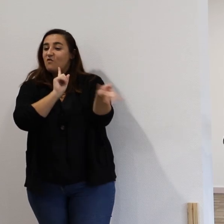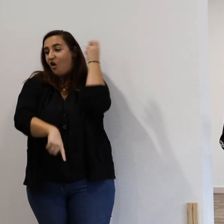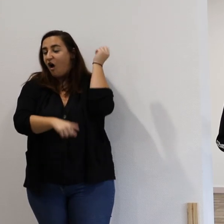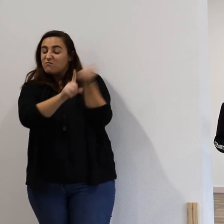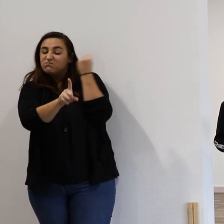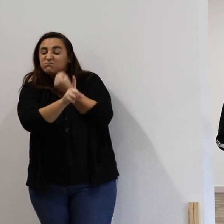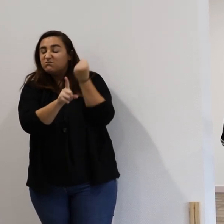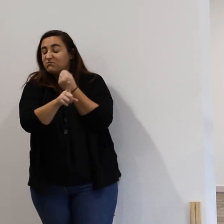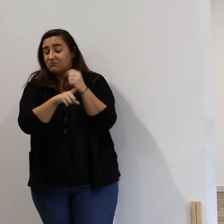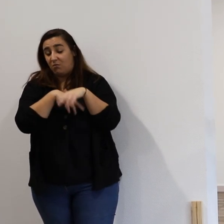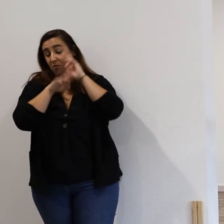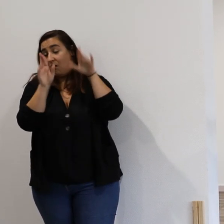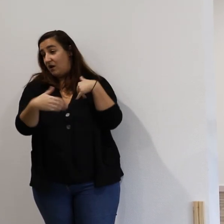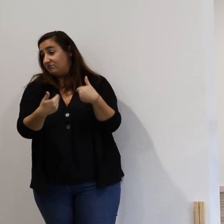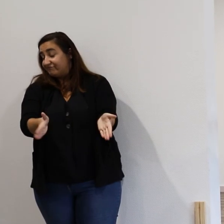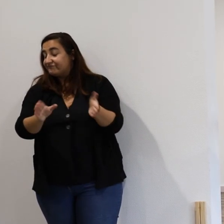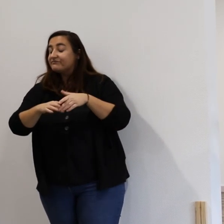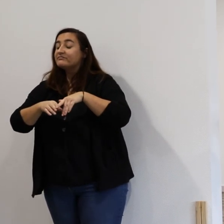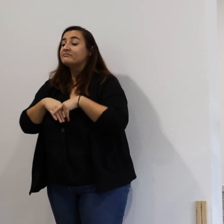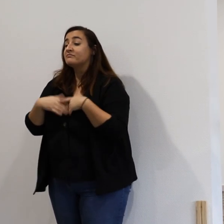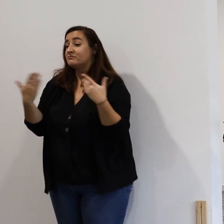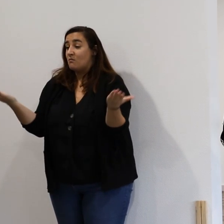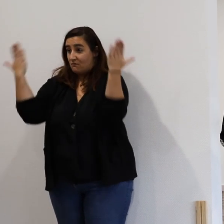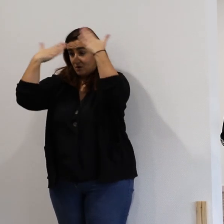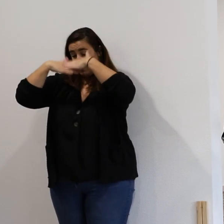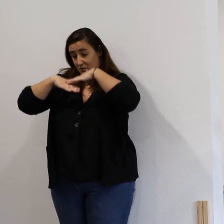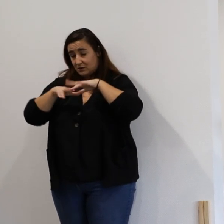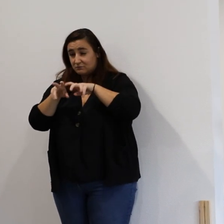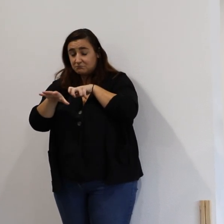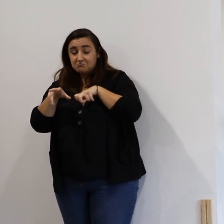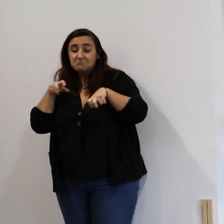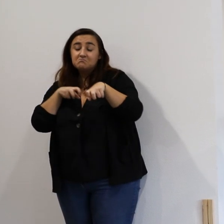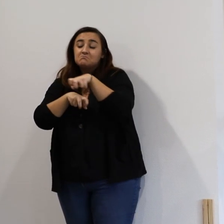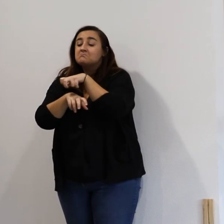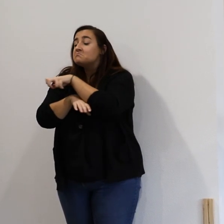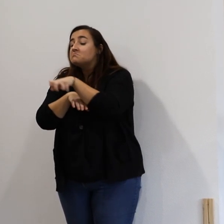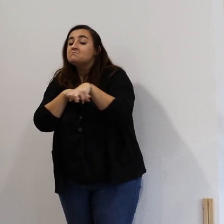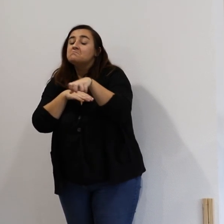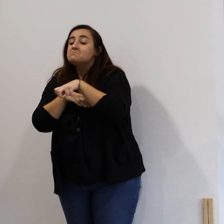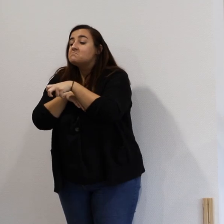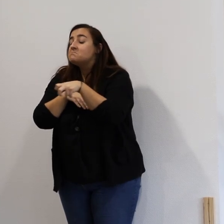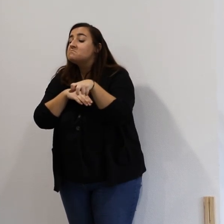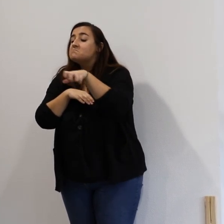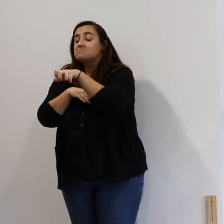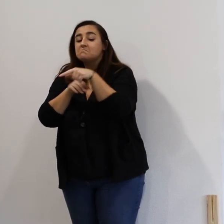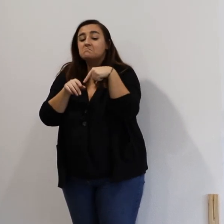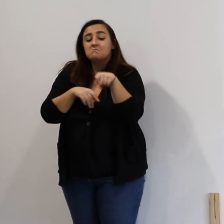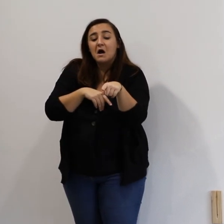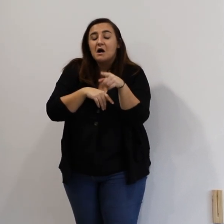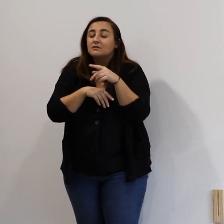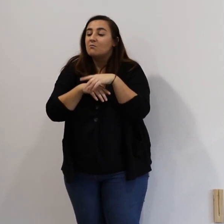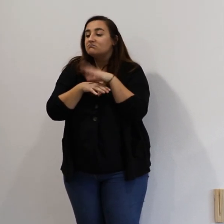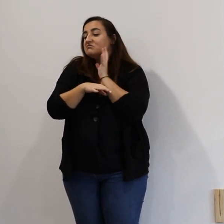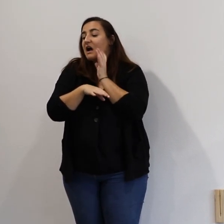un bon à rien. Si je traînais la nuit pour déborder ici et là un bout de